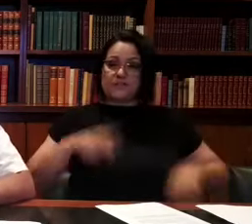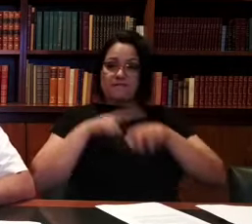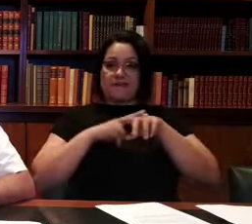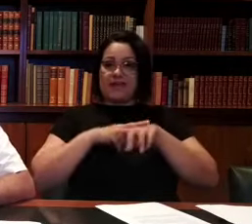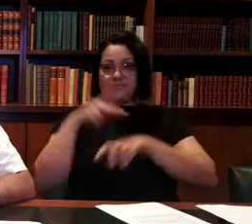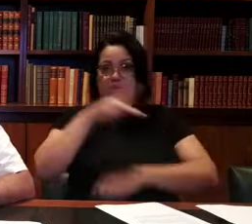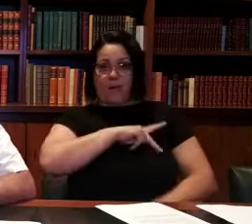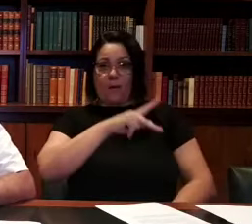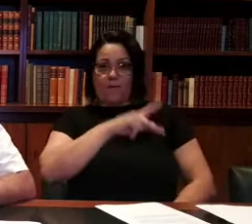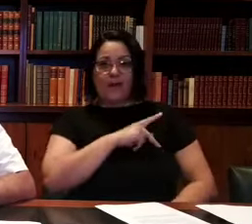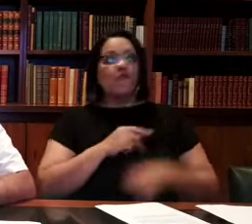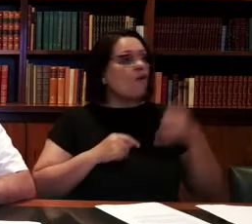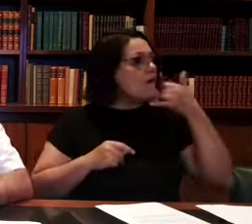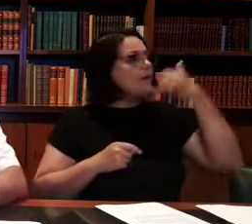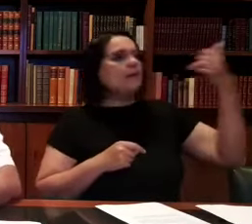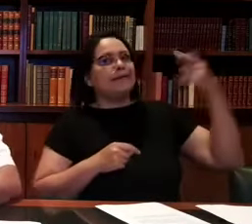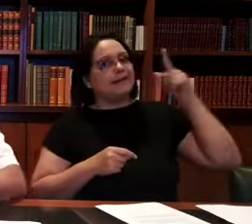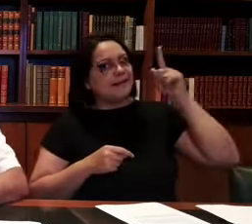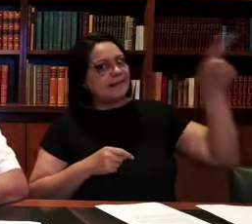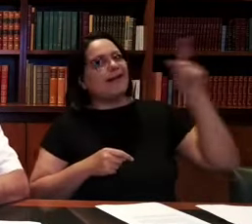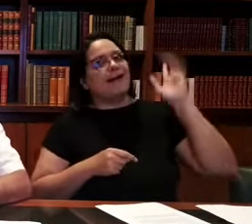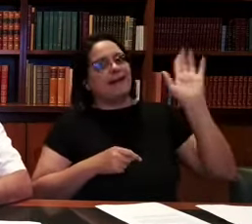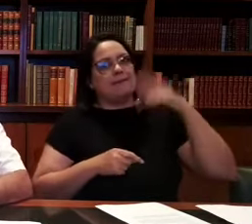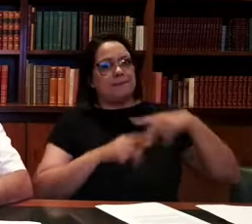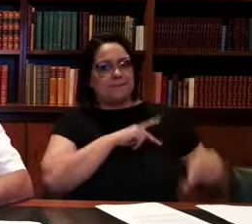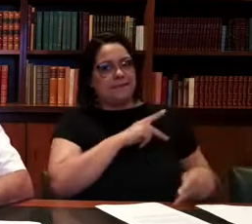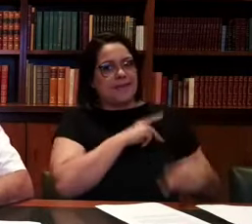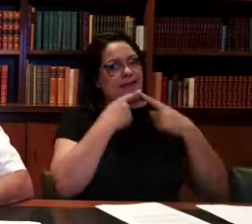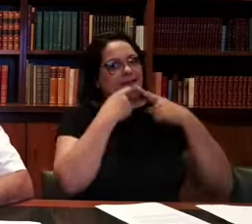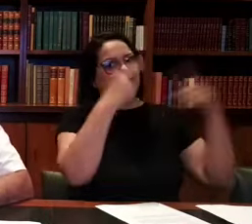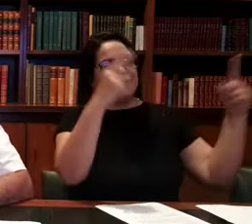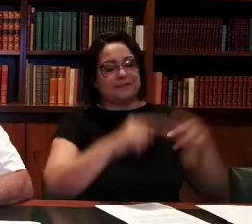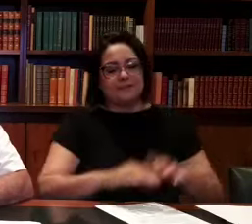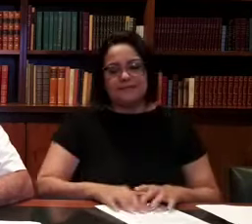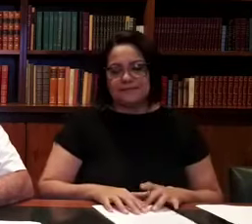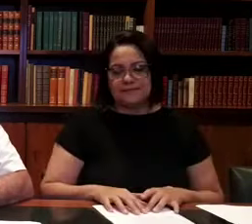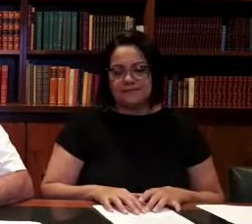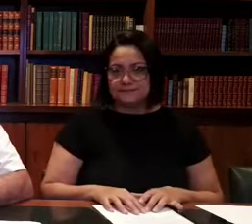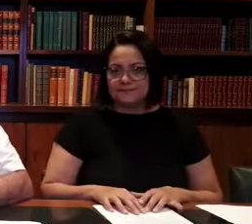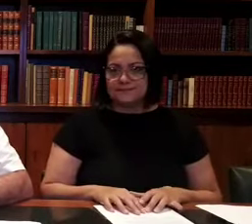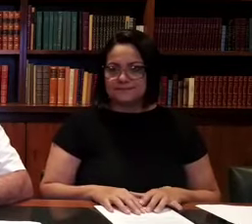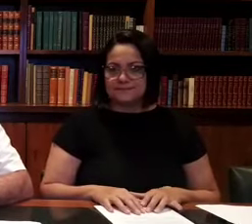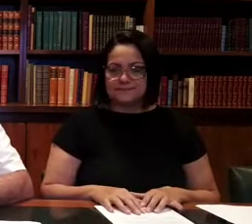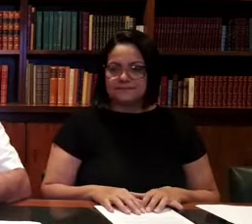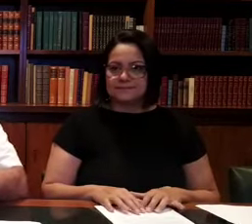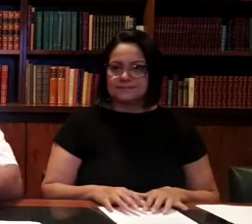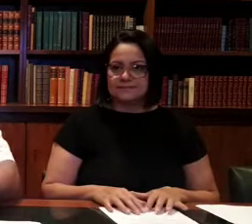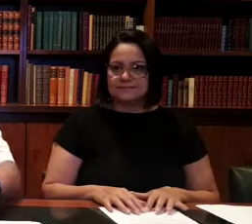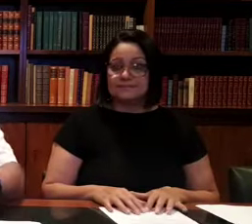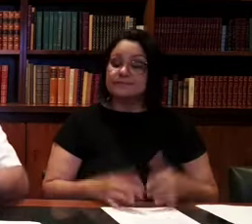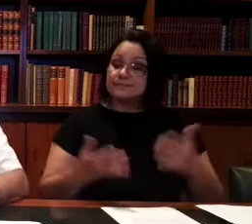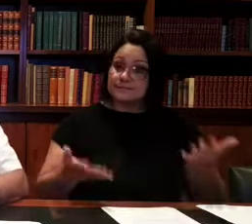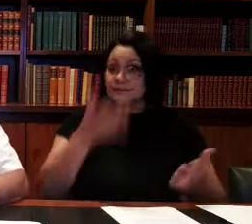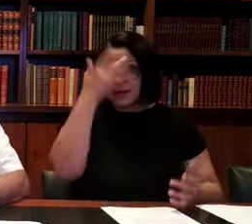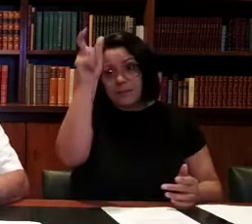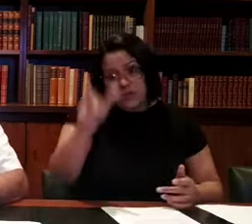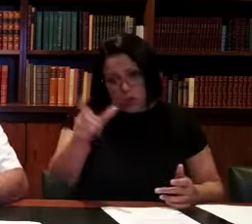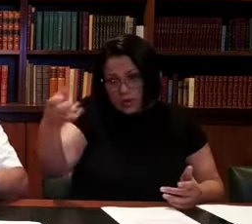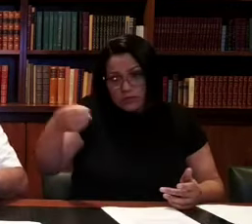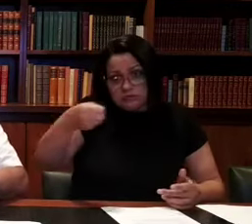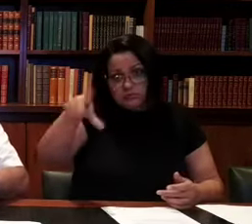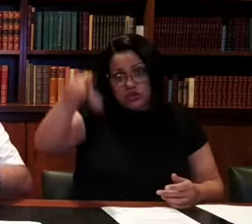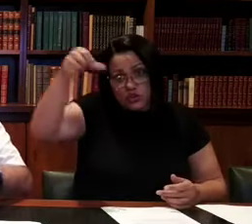Você tem que ver ela que vou ligar se ele mesmo reclamar depois ali acesso Então pessoal e essa pessoa quer botar